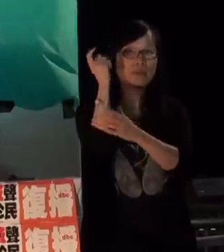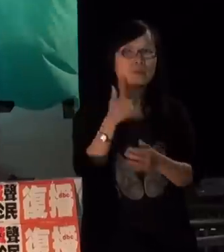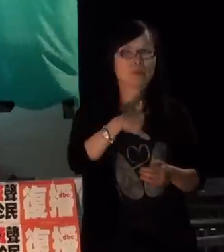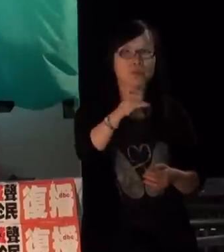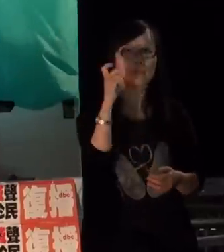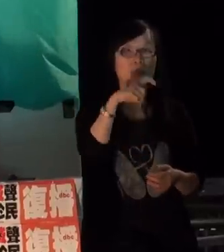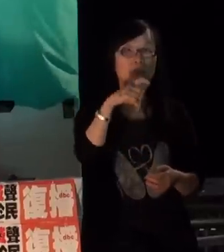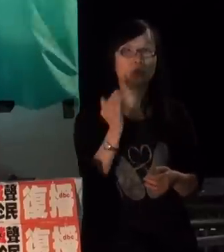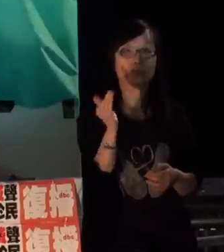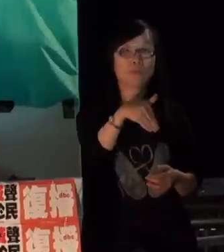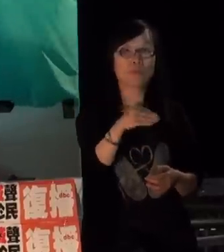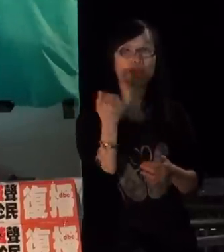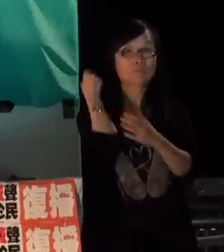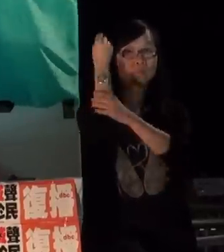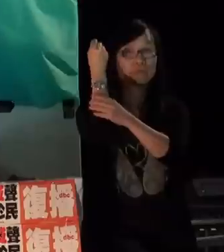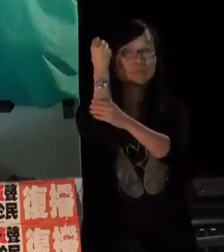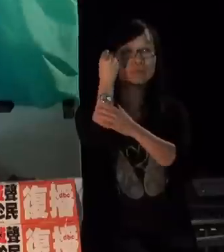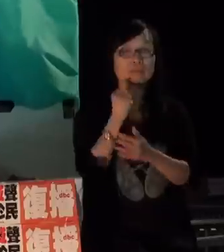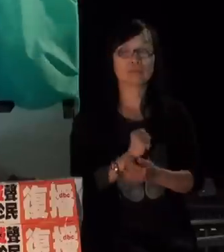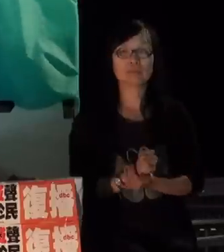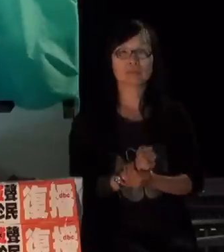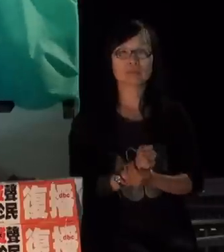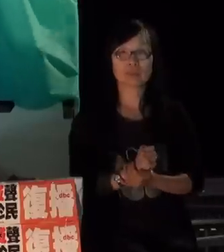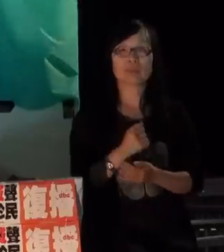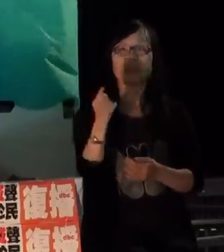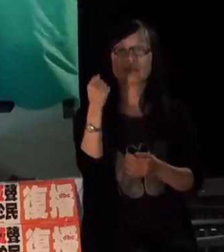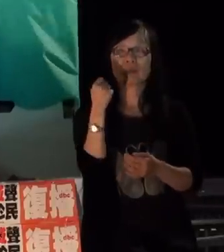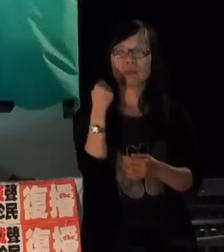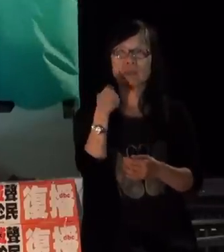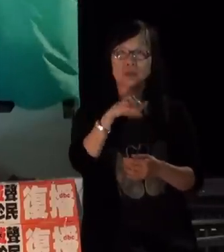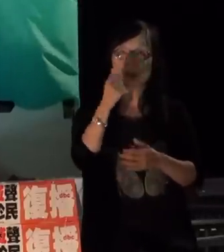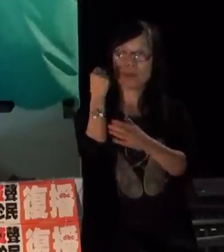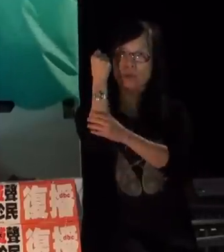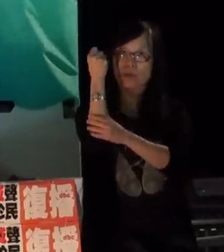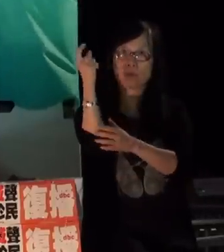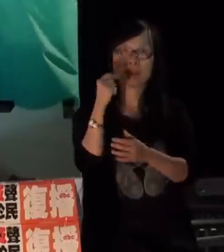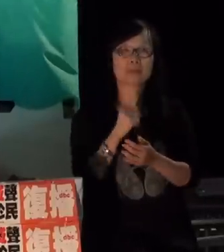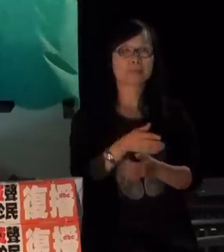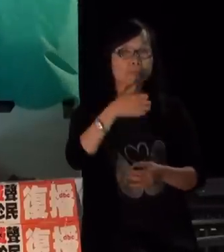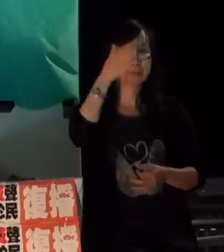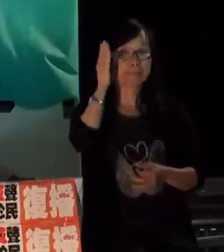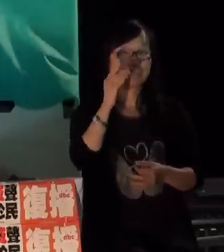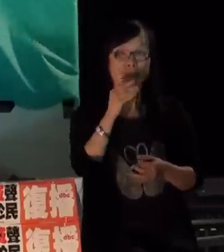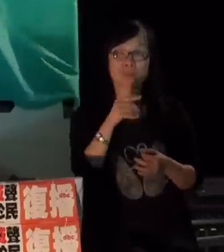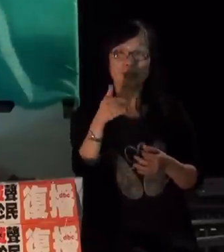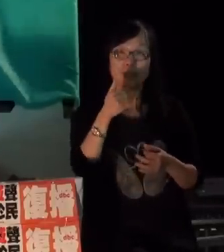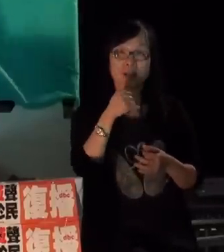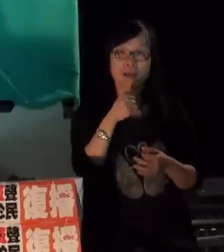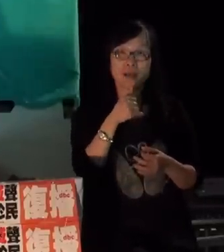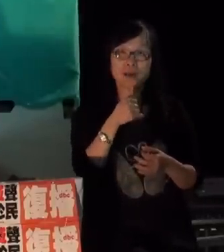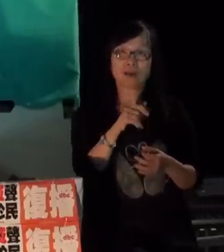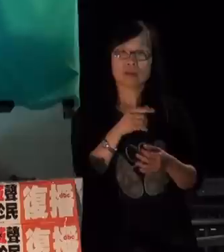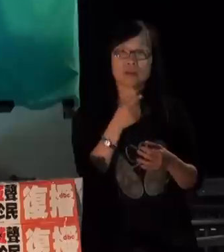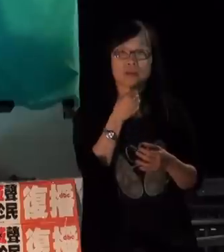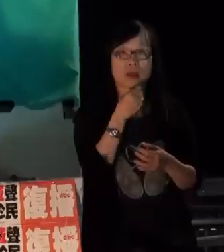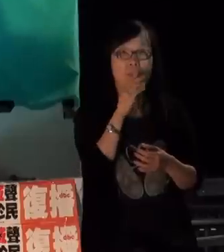個。劉爺去示威啦，去示威嗰陣時咧，就嗰、那個陳志明嗰位女士咧，嗰陣時咧都係